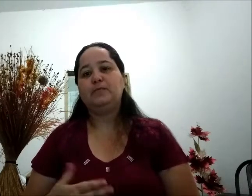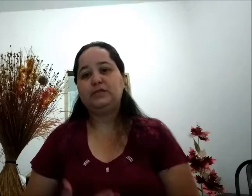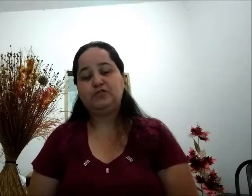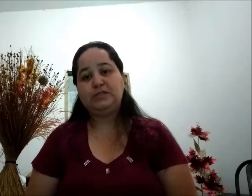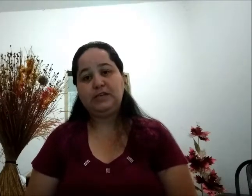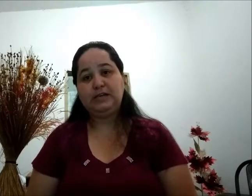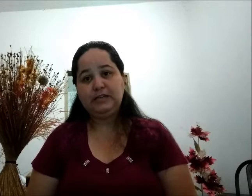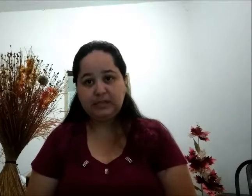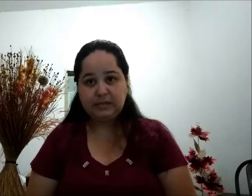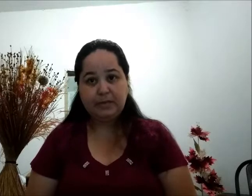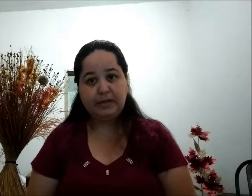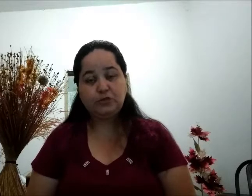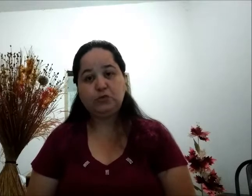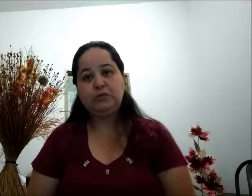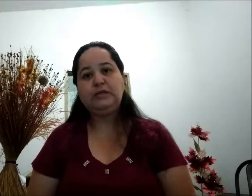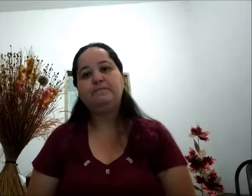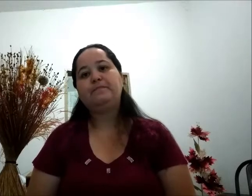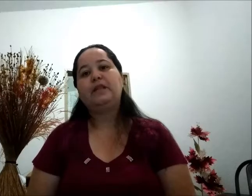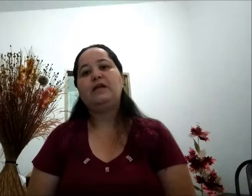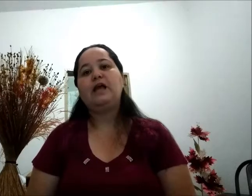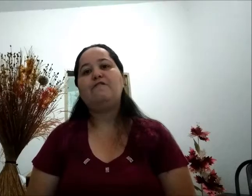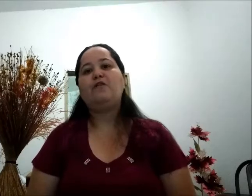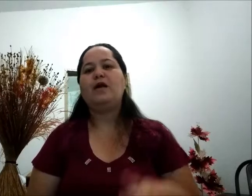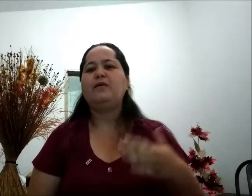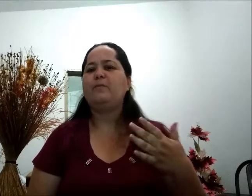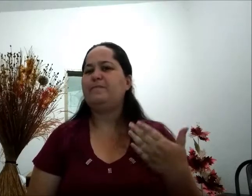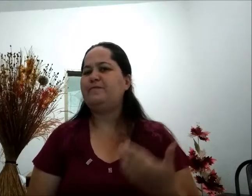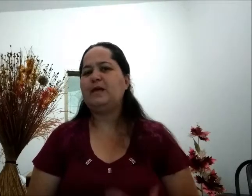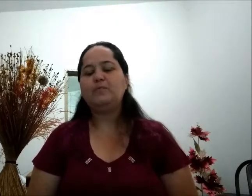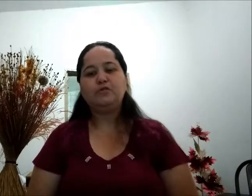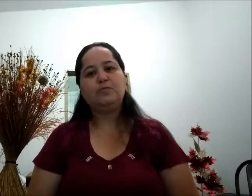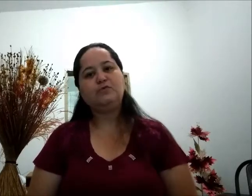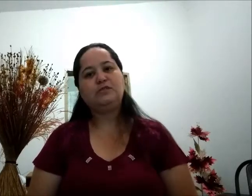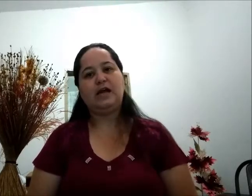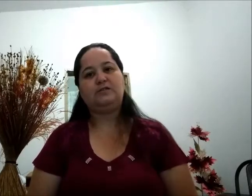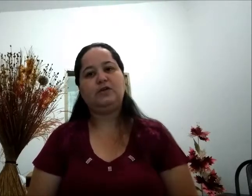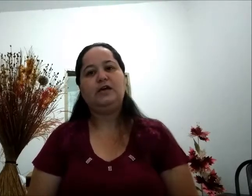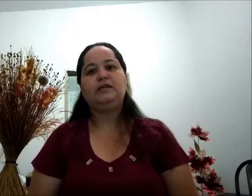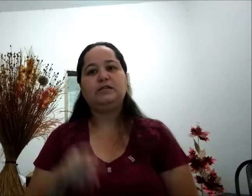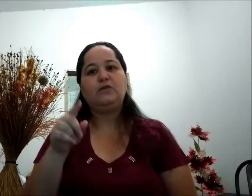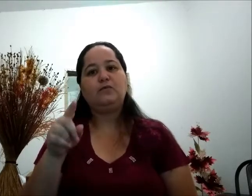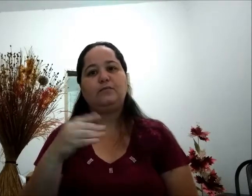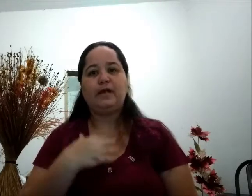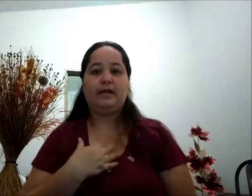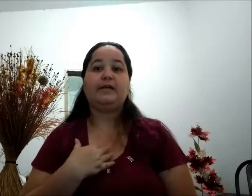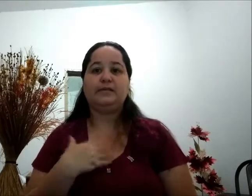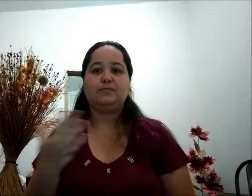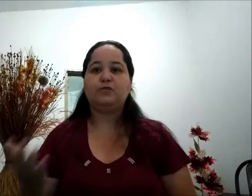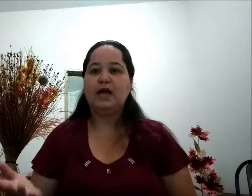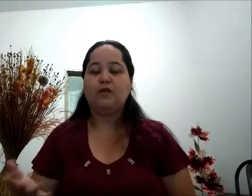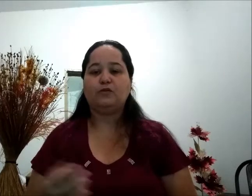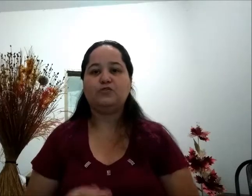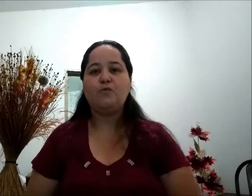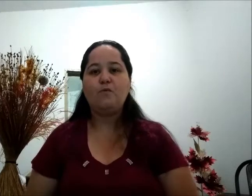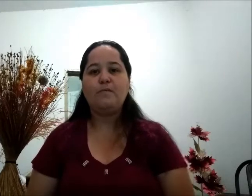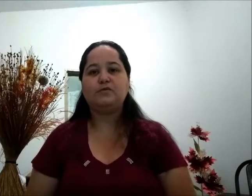da Josiane, que também é surda, e ela falou, ah, não, tá muito bagunçado. Então, ela quis mudar, lógico, o meu